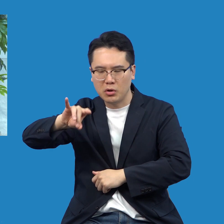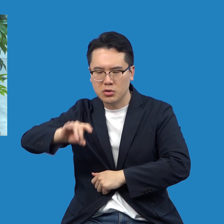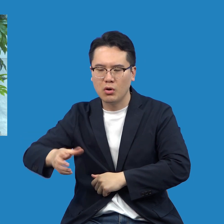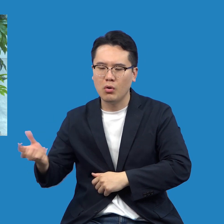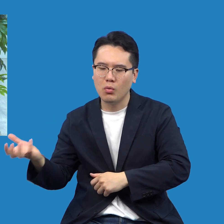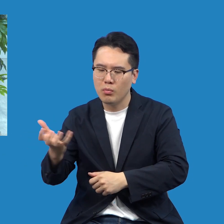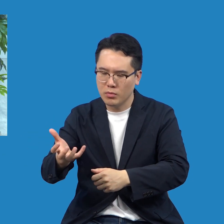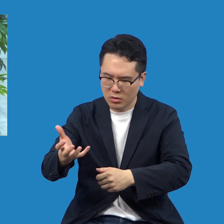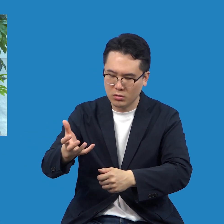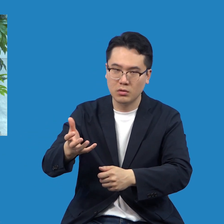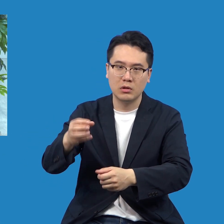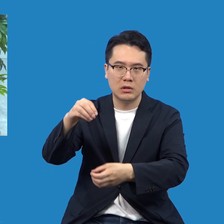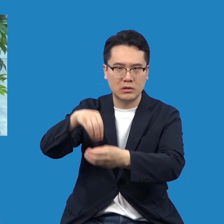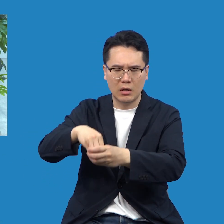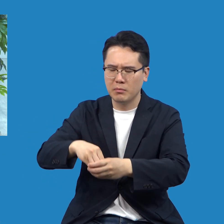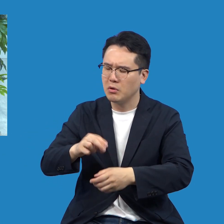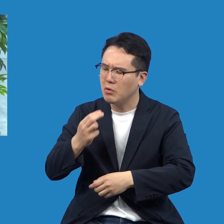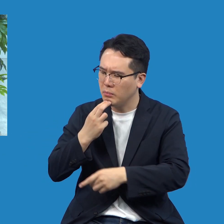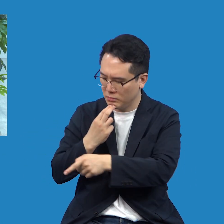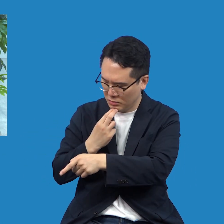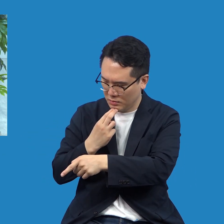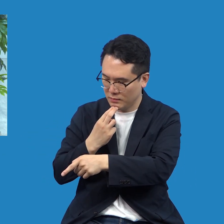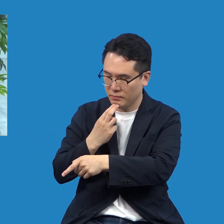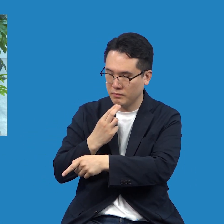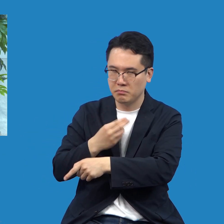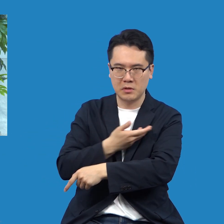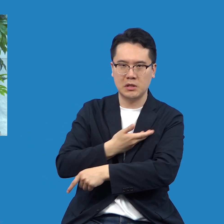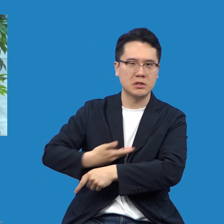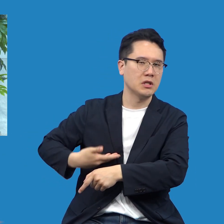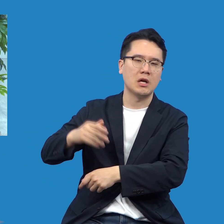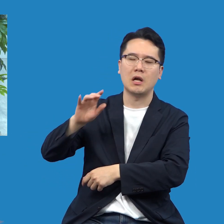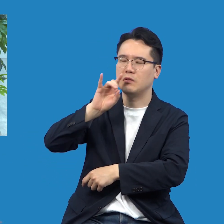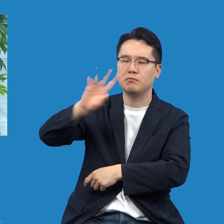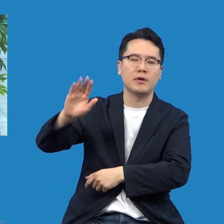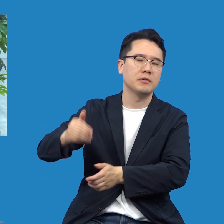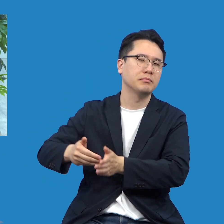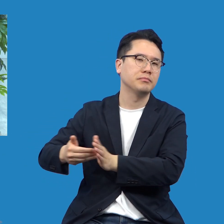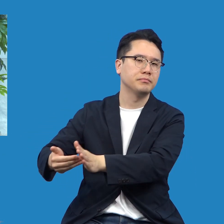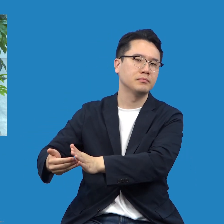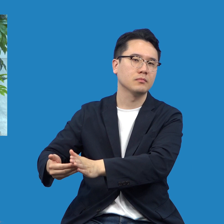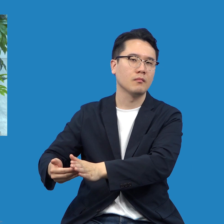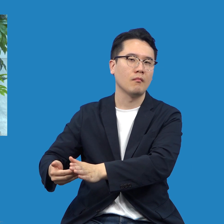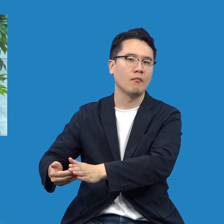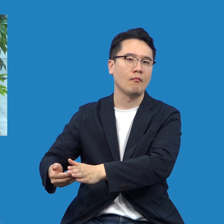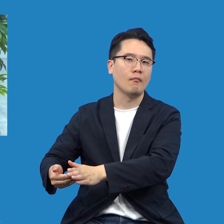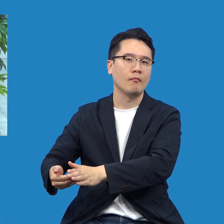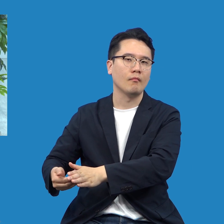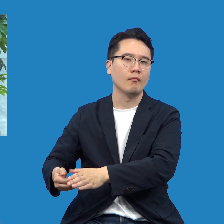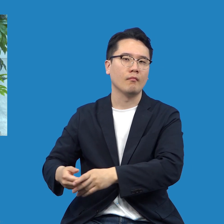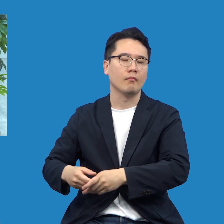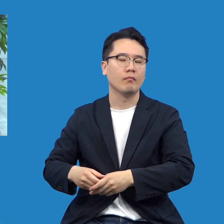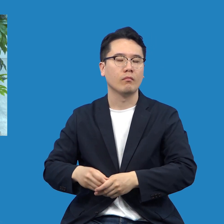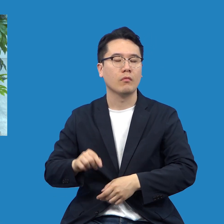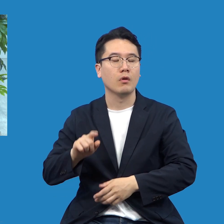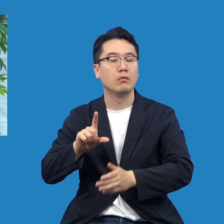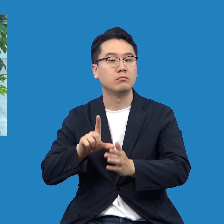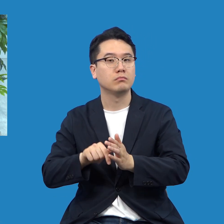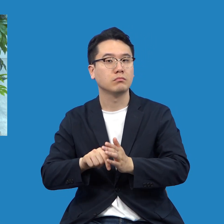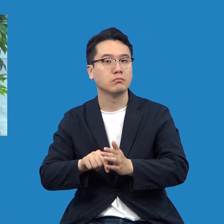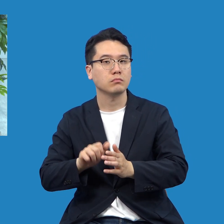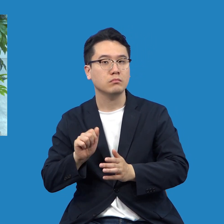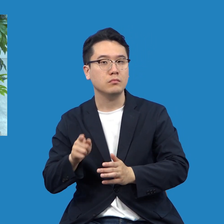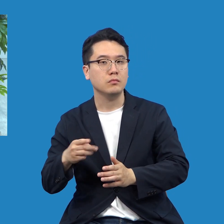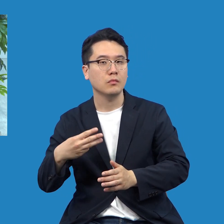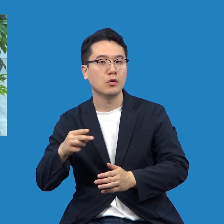그냥 거절했습니다. 그럴 때 허련은 추사로부터 아주